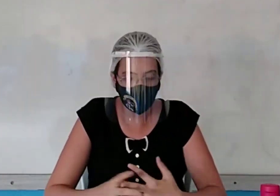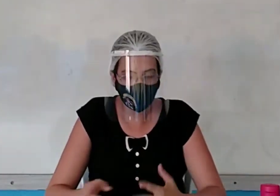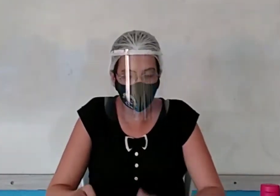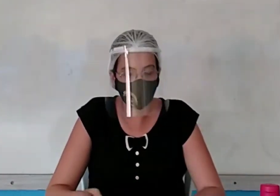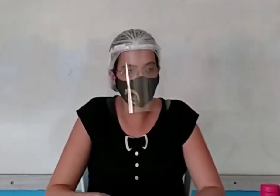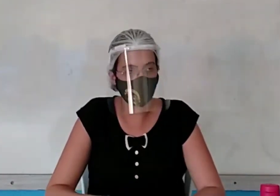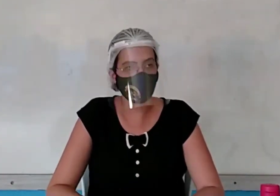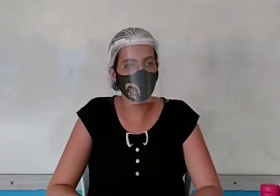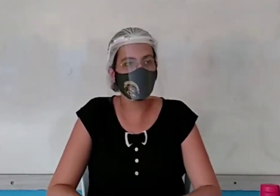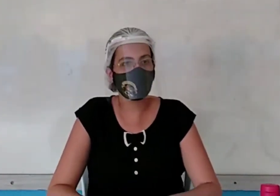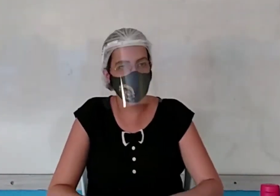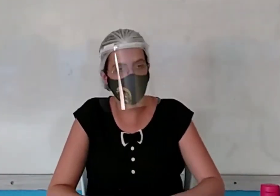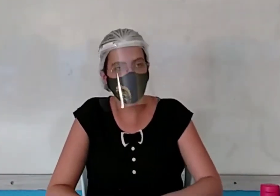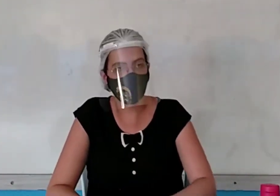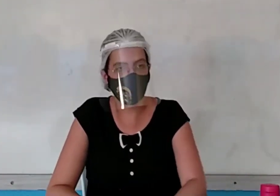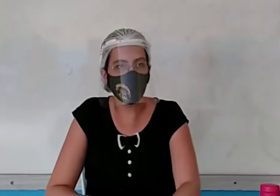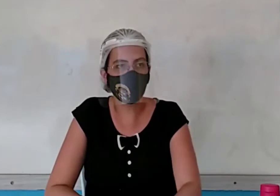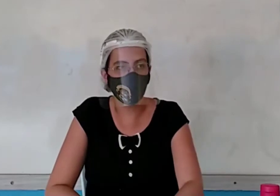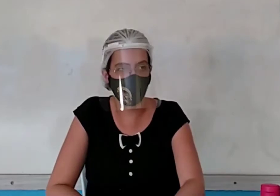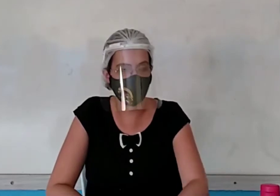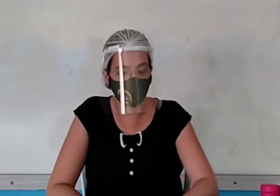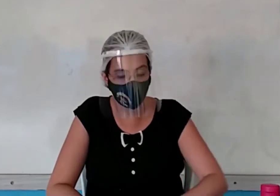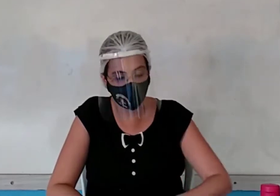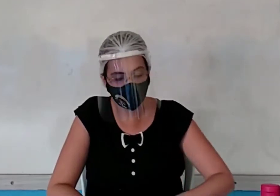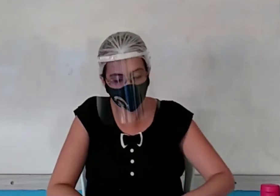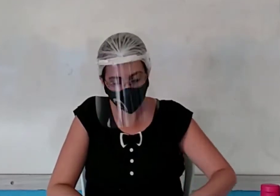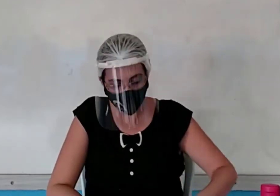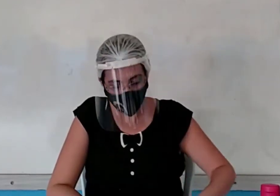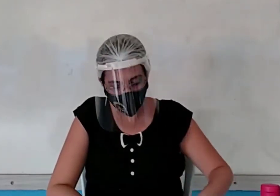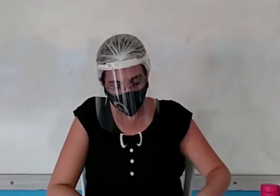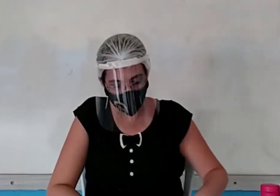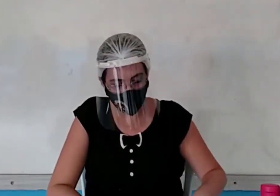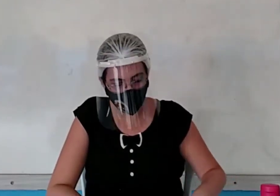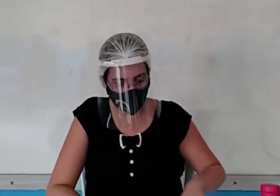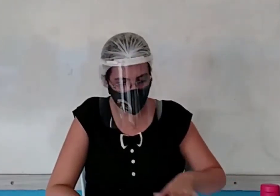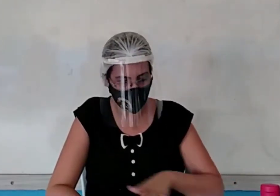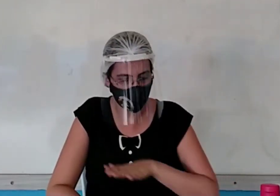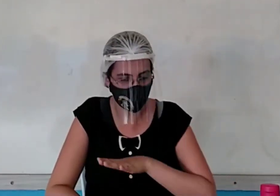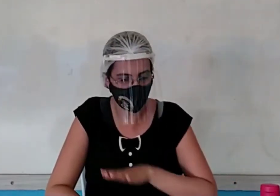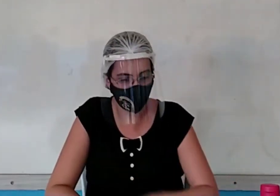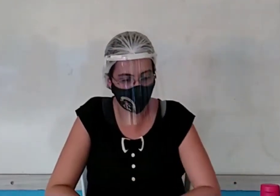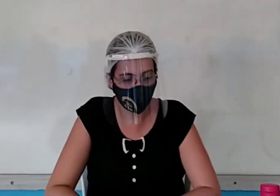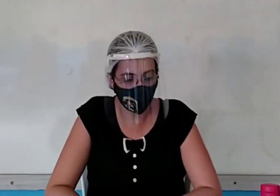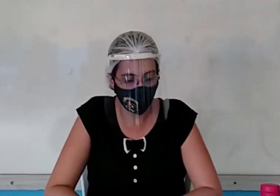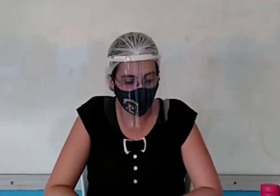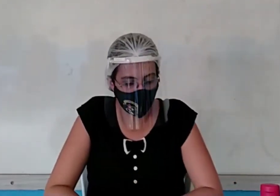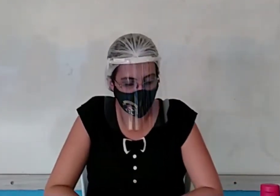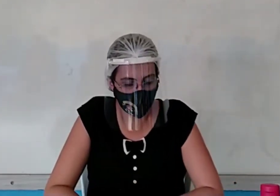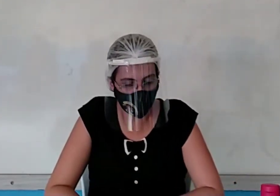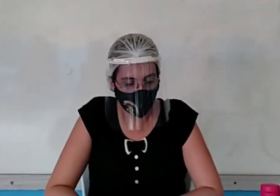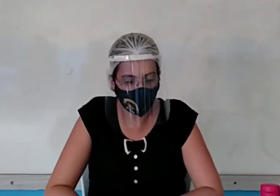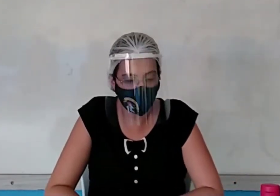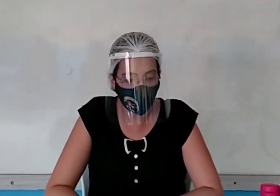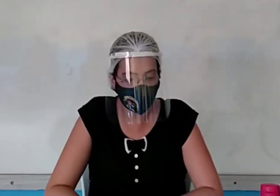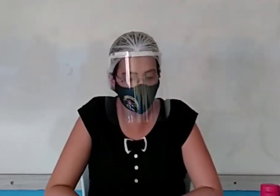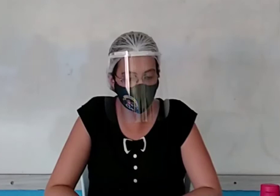mais desprotegida a gente sabe que é o pedestre. Então, aqui na página 68, nós temos dicas de